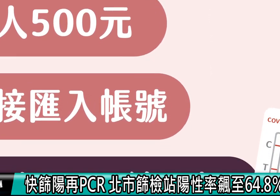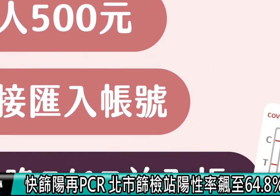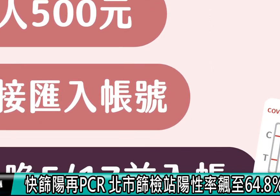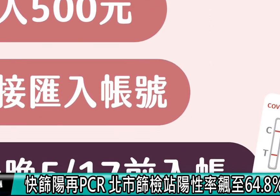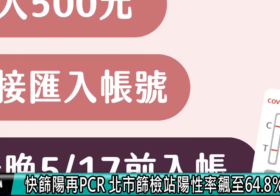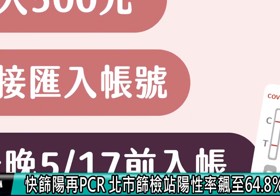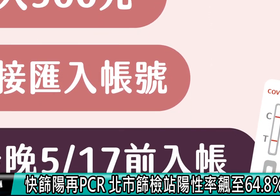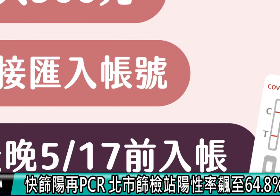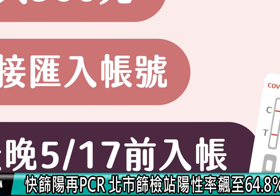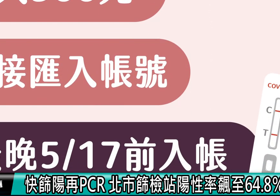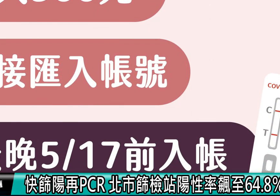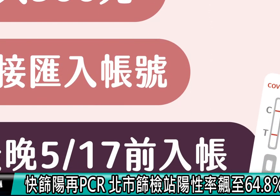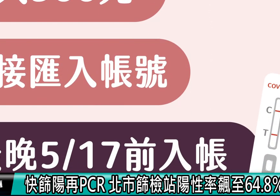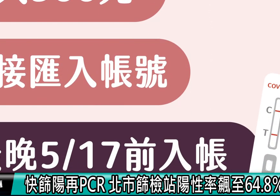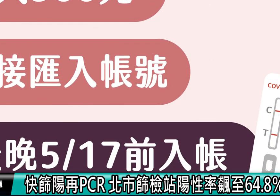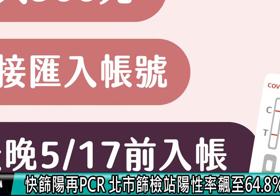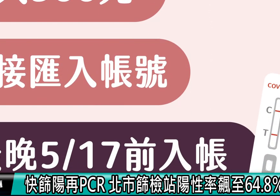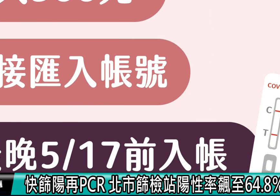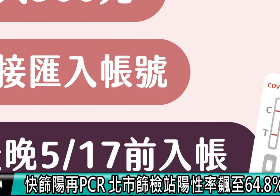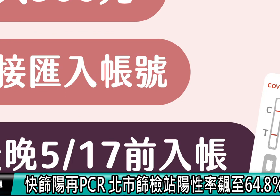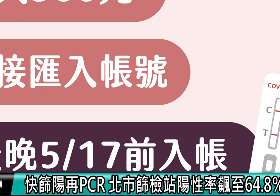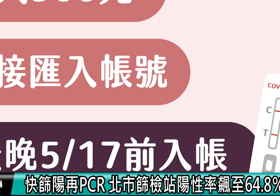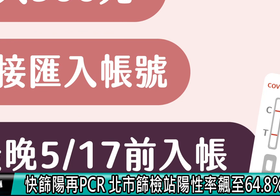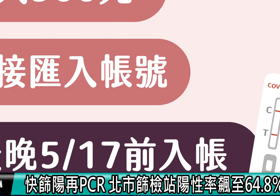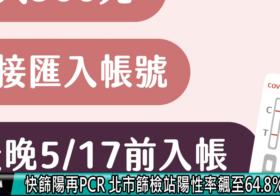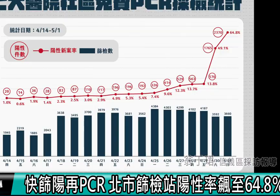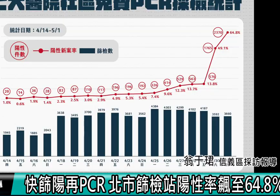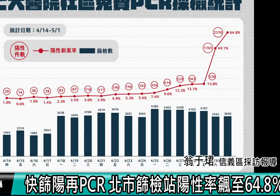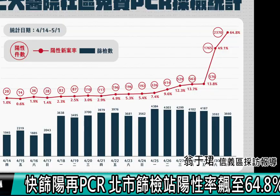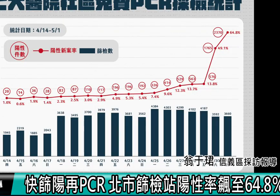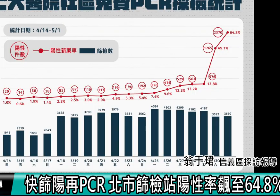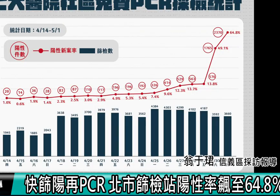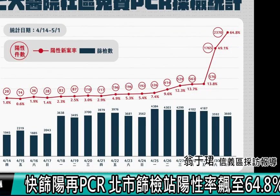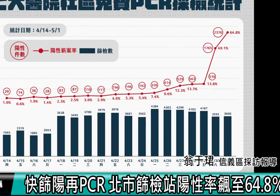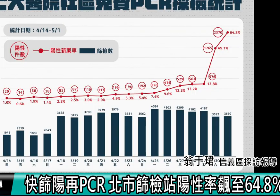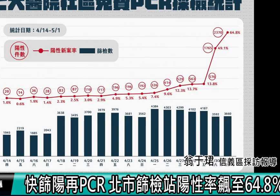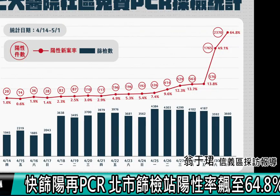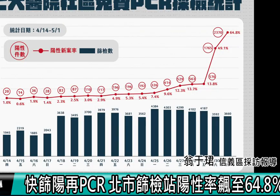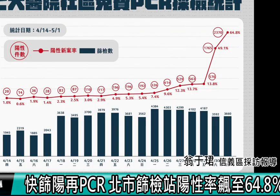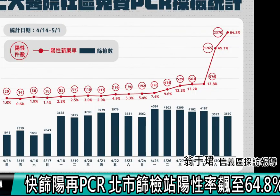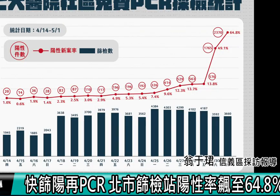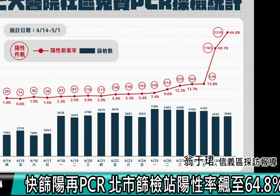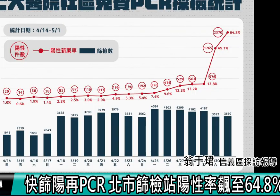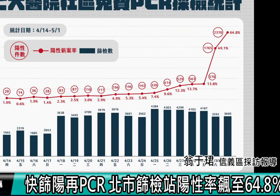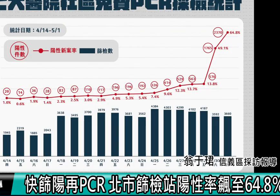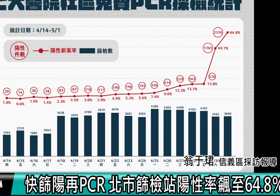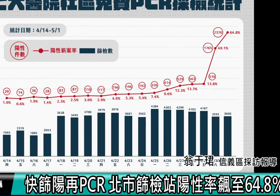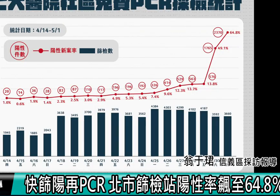快筛，最慢5月17号会入账。记者温俊台北报道。